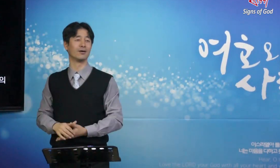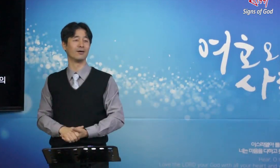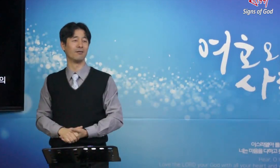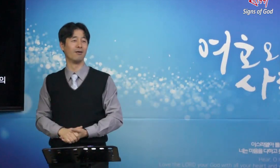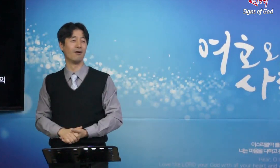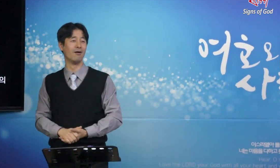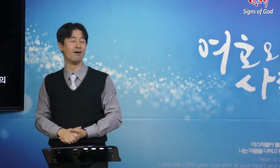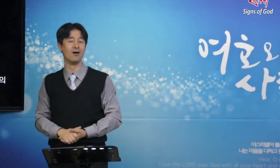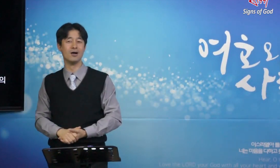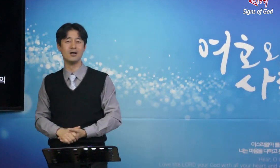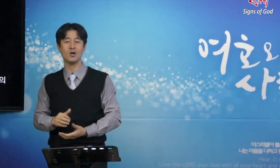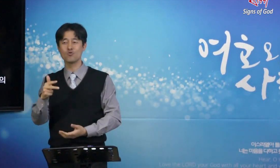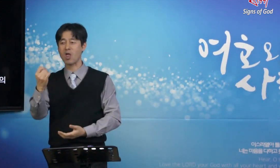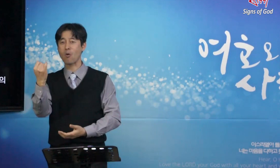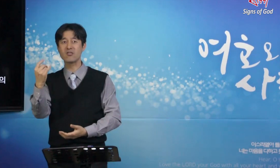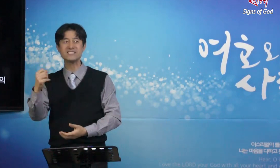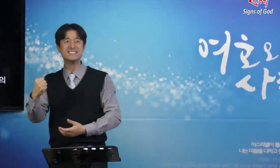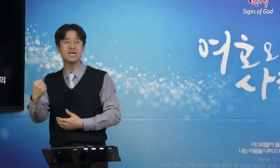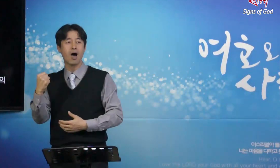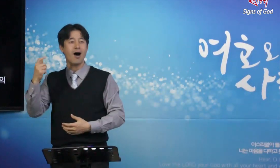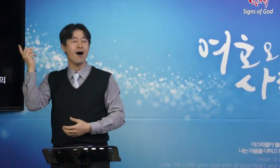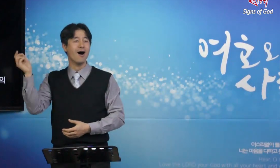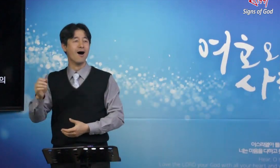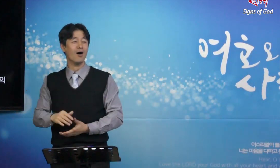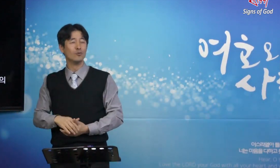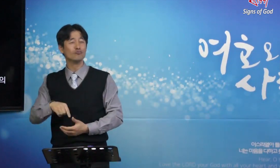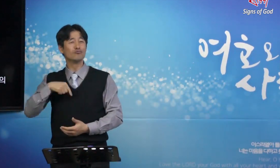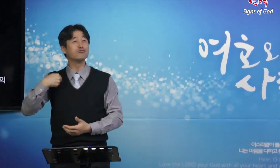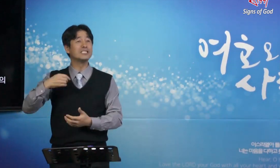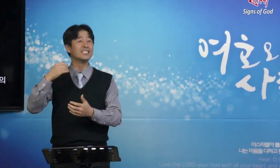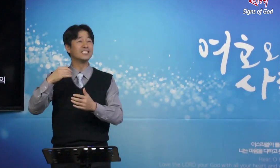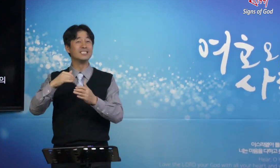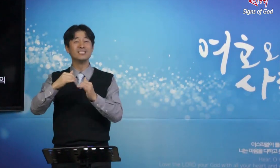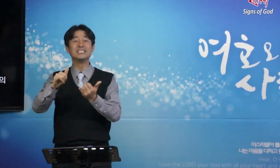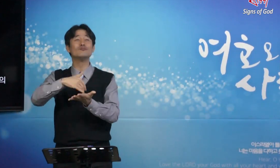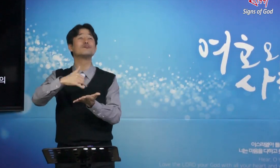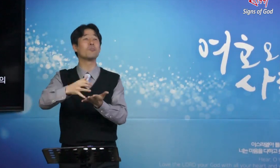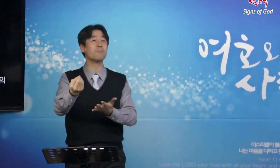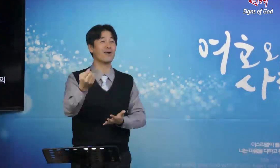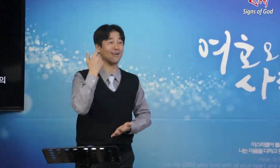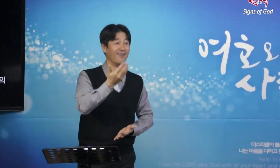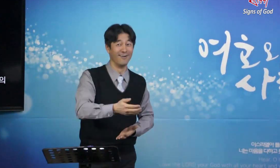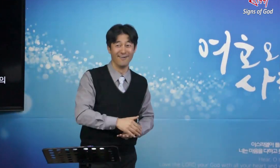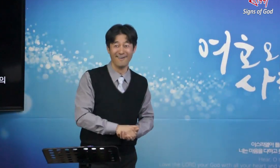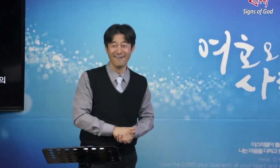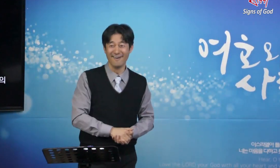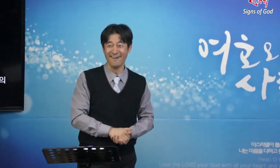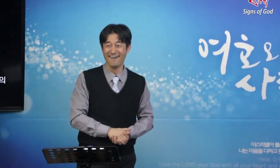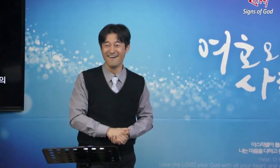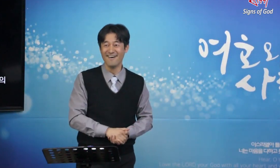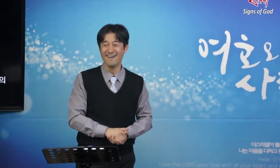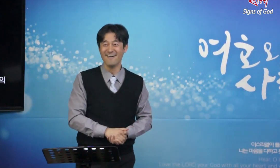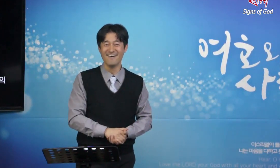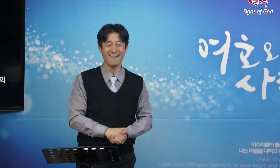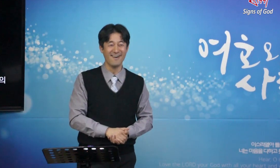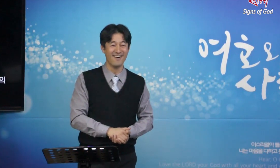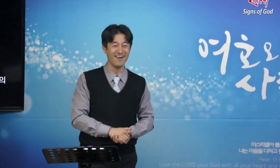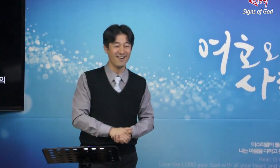그렇게 인기가 많다고 하더라고요. 수많은 조회수, 그 수많은 인구에